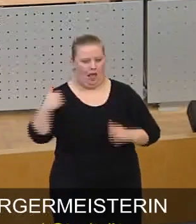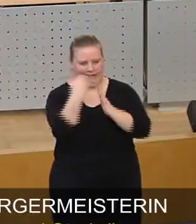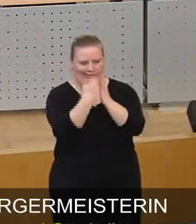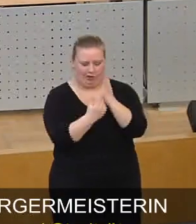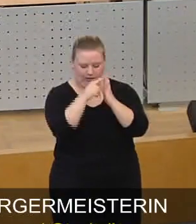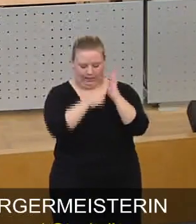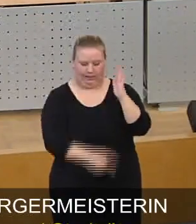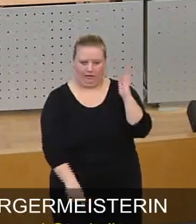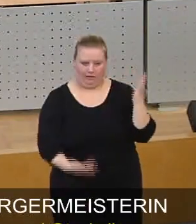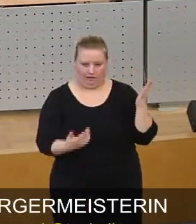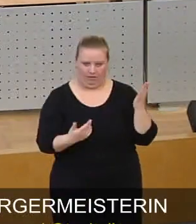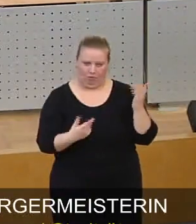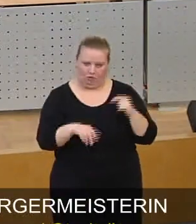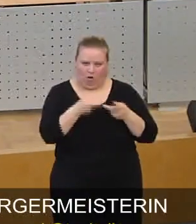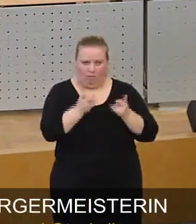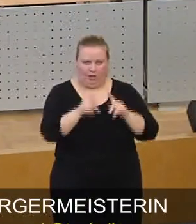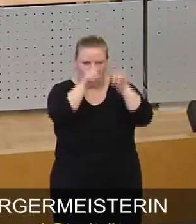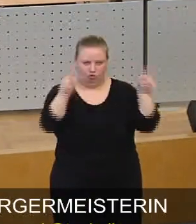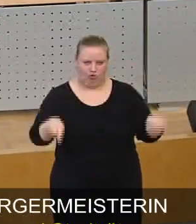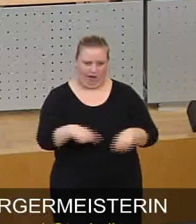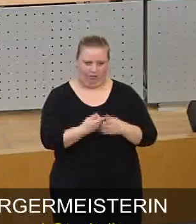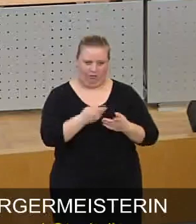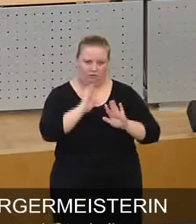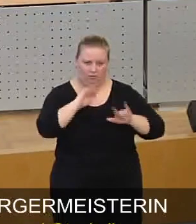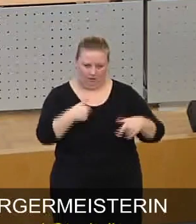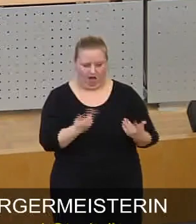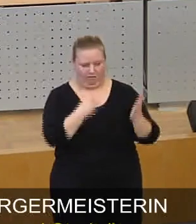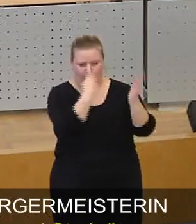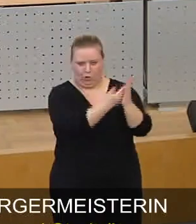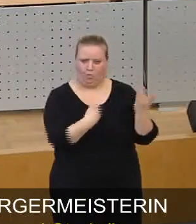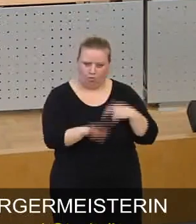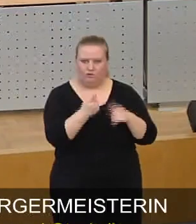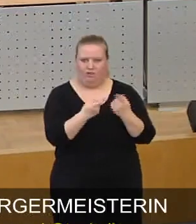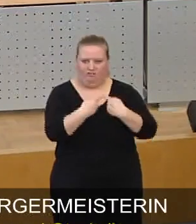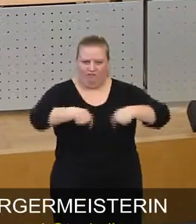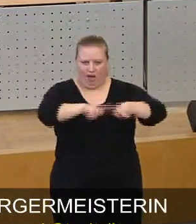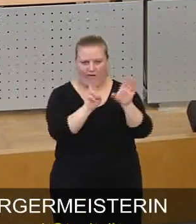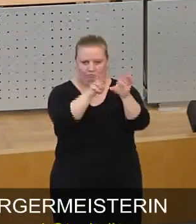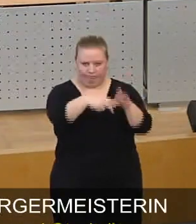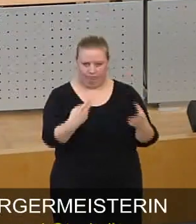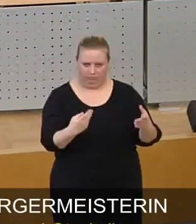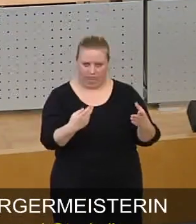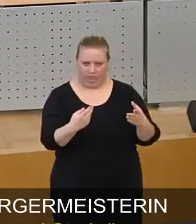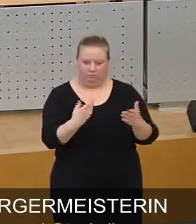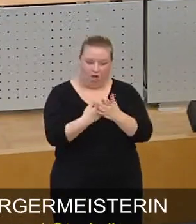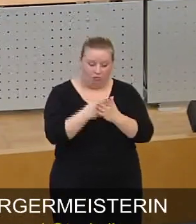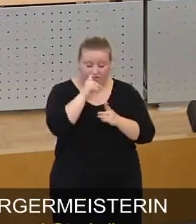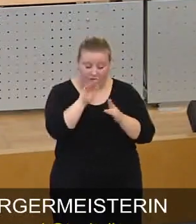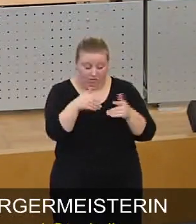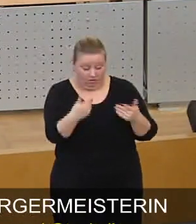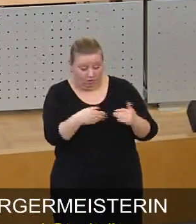Richtlinie, solche Berechtigungsscheine für anspruchsberechtigte Bürgerinnen und Bürger, wenn eben ein